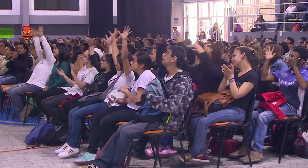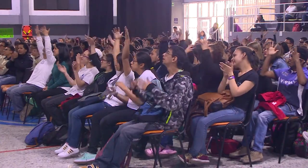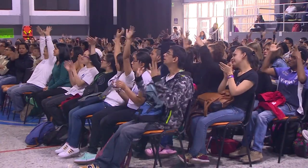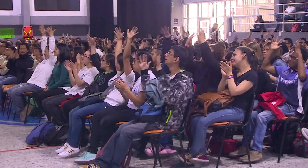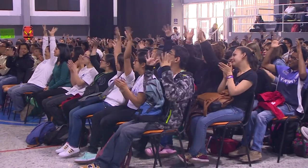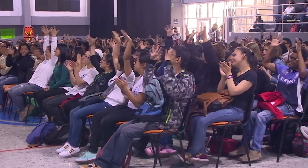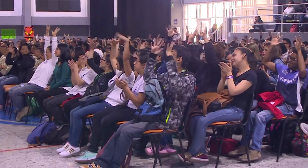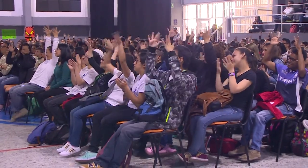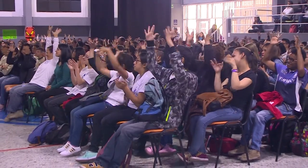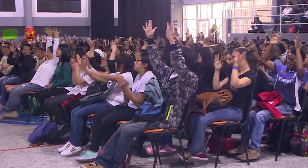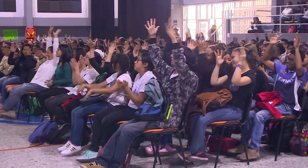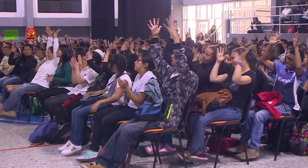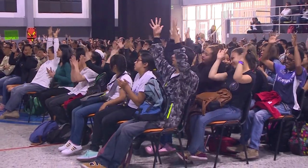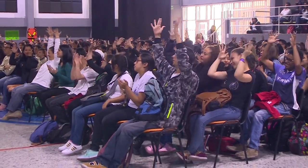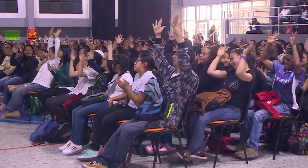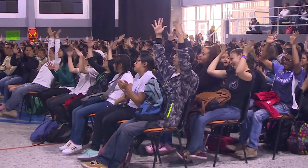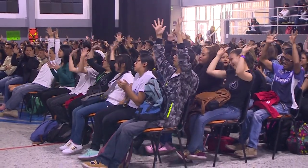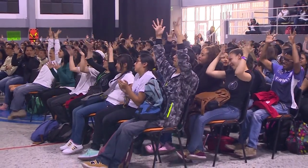qué tal